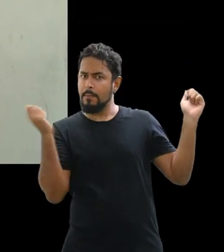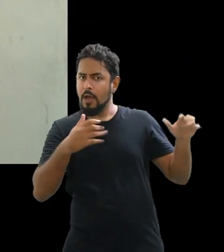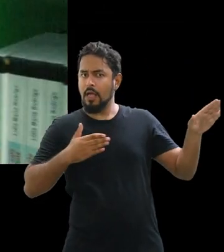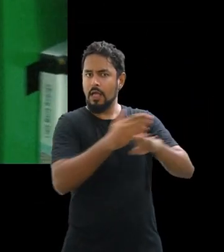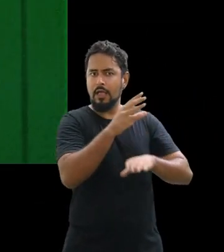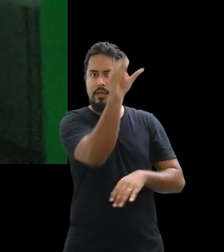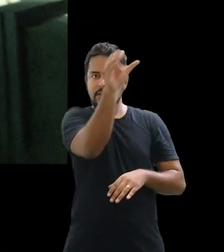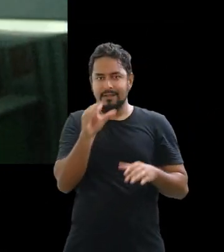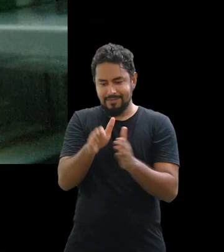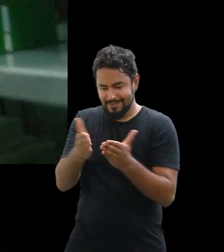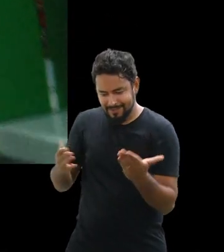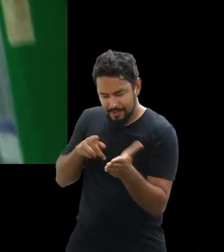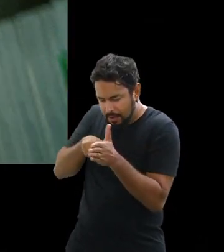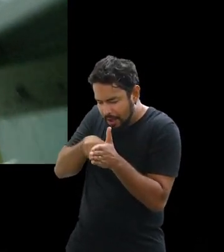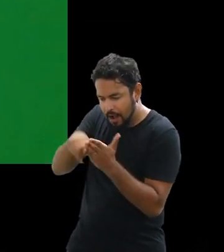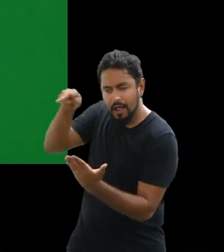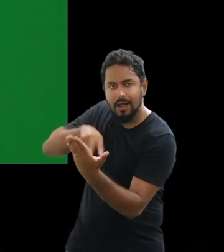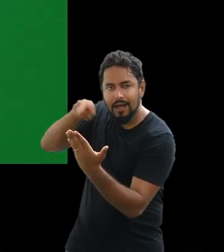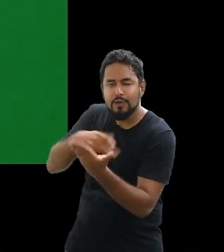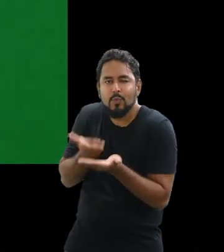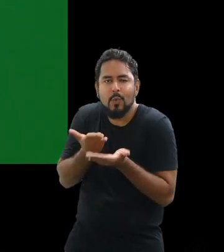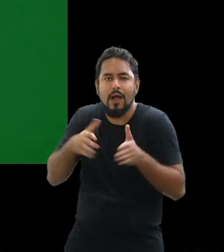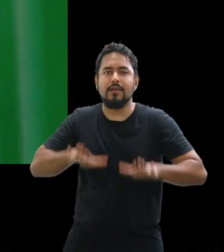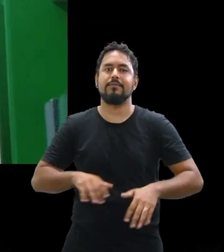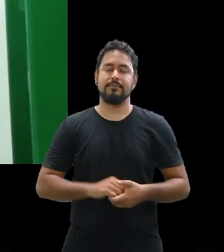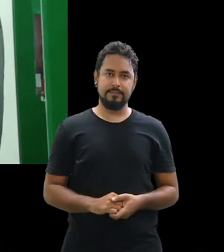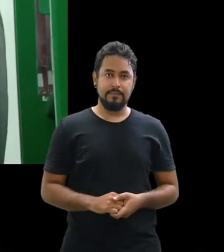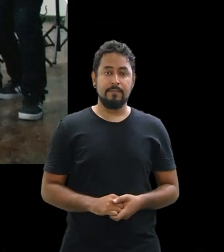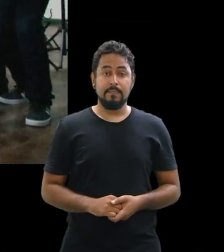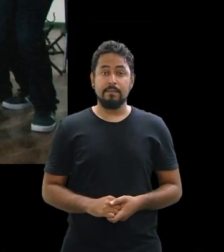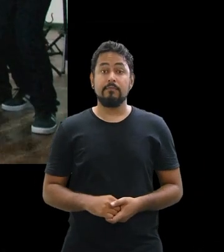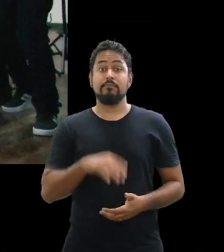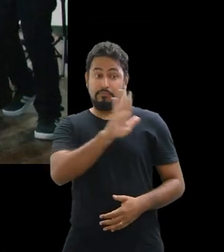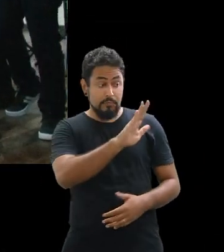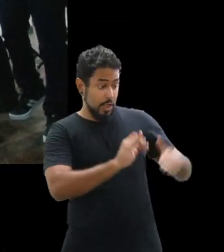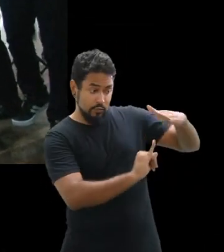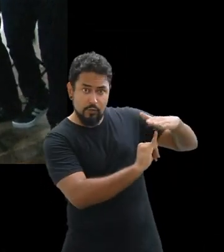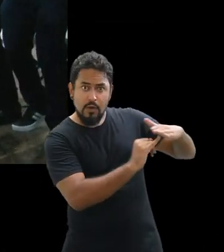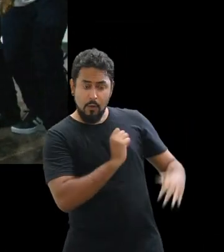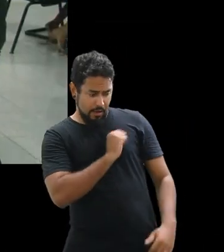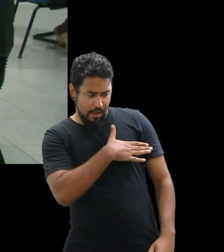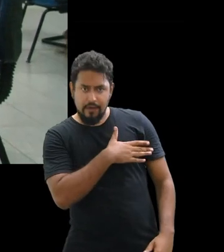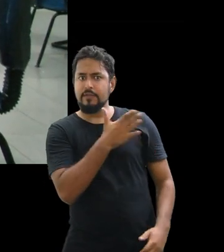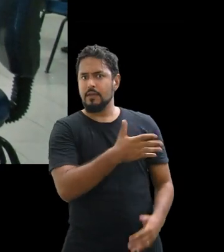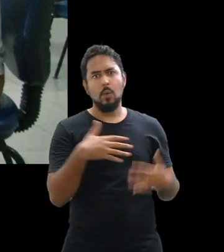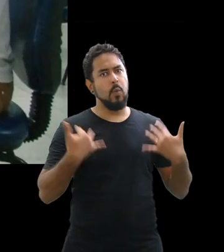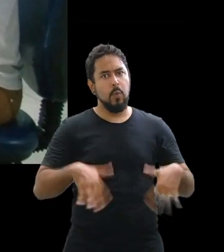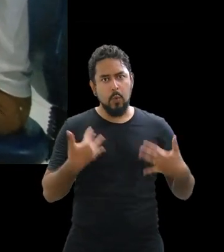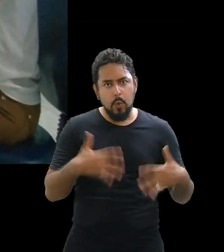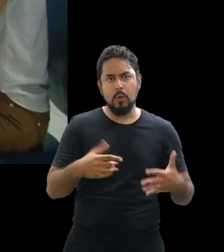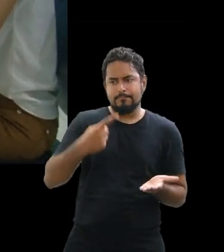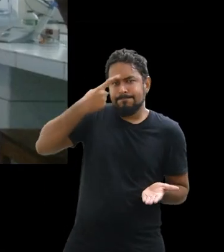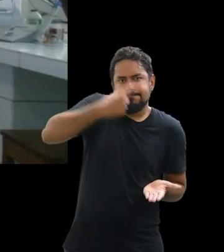a biblioteca para a gente ter acesso a alguns livros, a pesquisa, ficar aqui estudando. Eu não faria isso se eu não estivesse dentro de uma